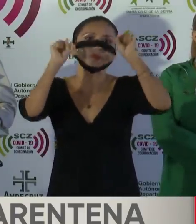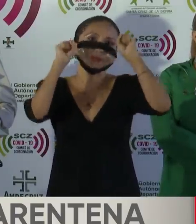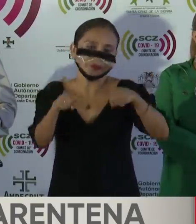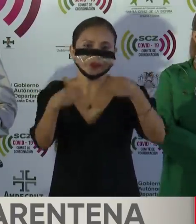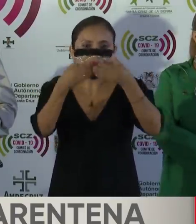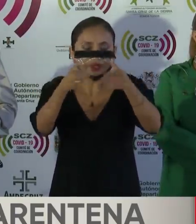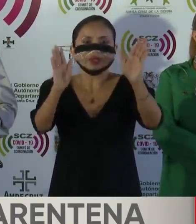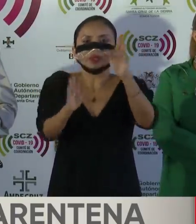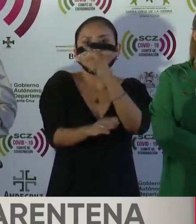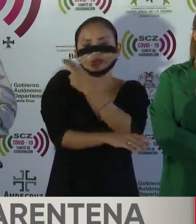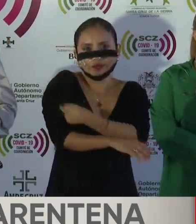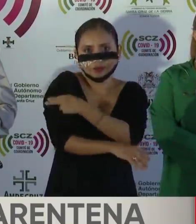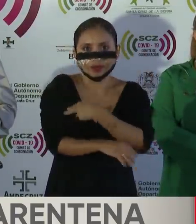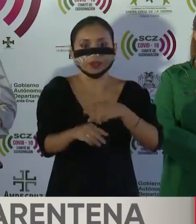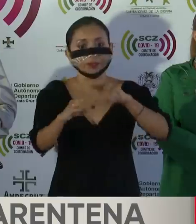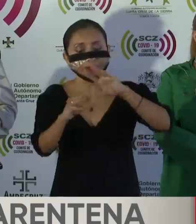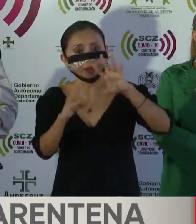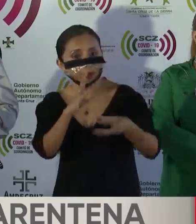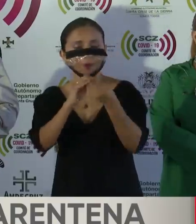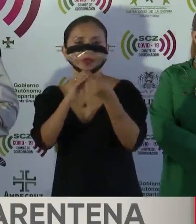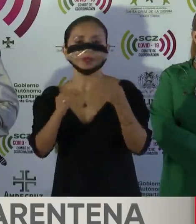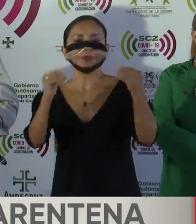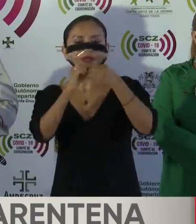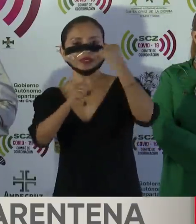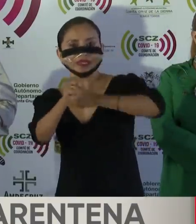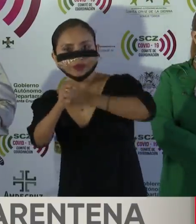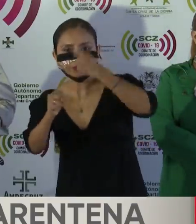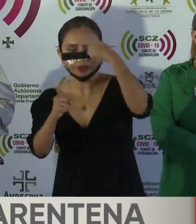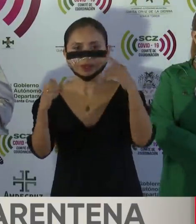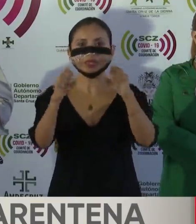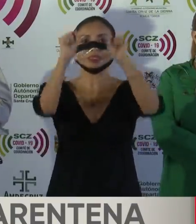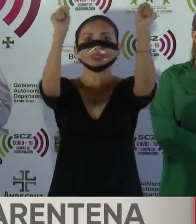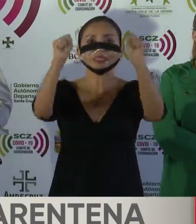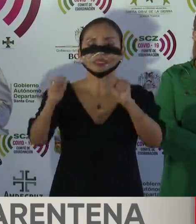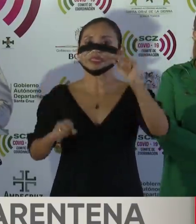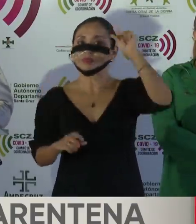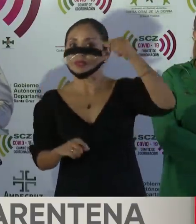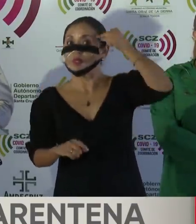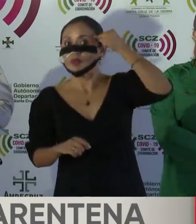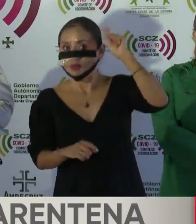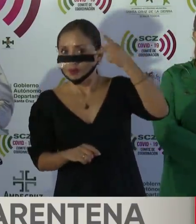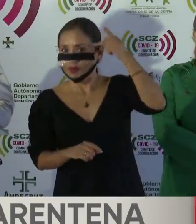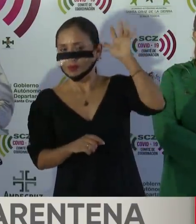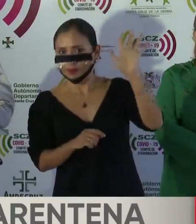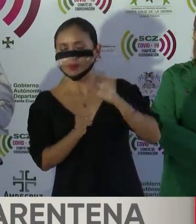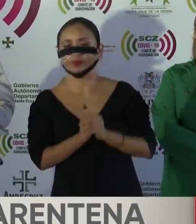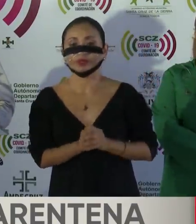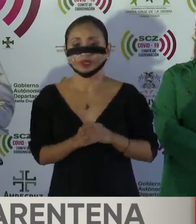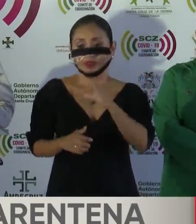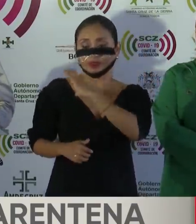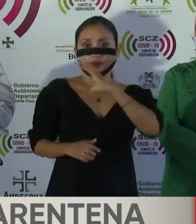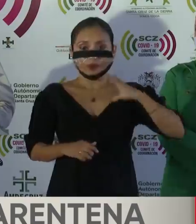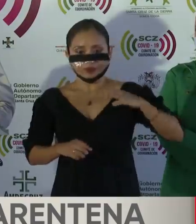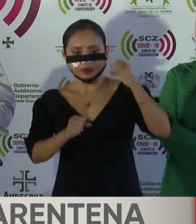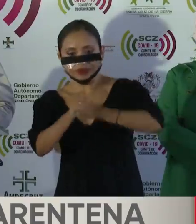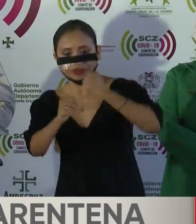e incorporar más trabajadores sanitarios al sistema público. La comisión que